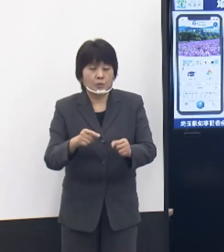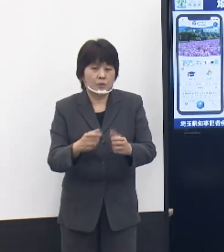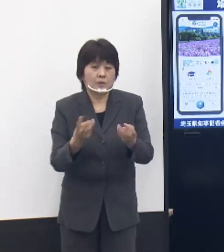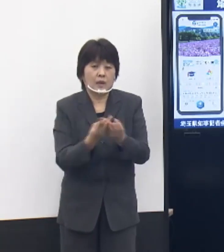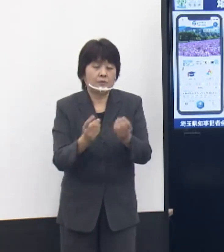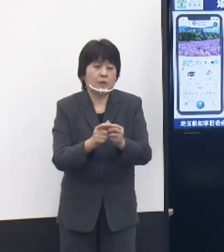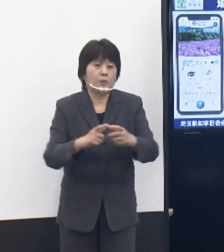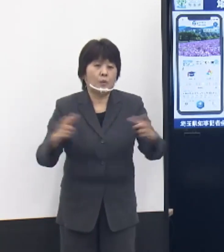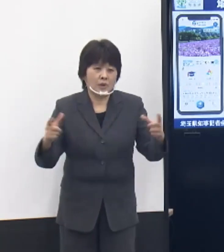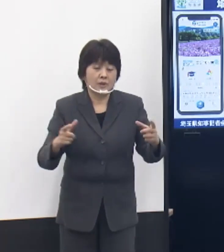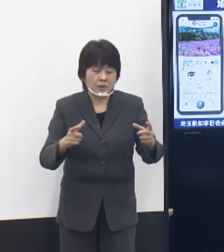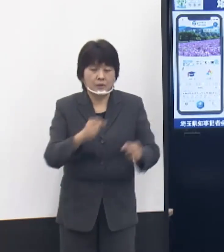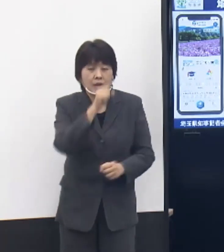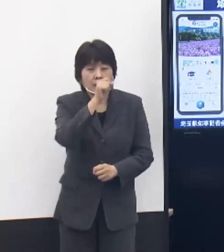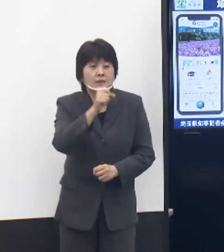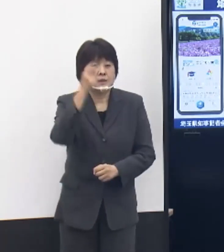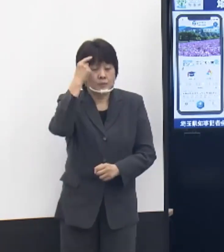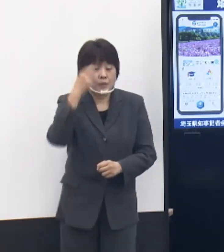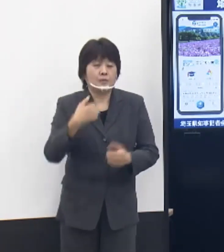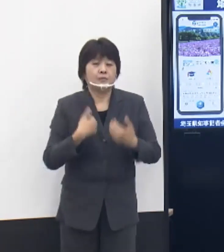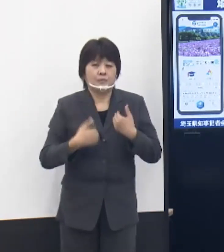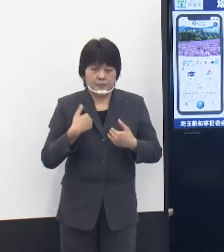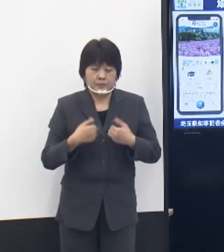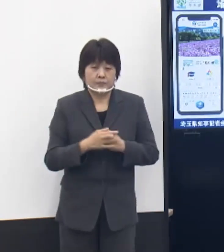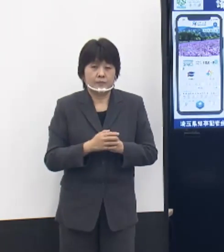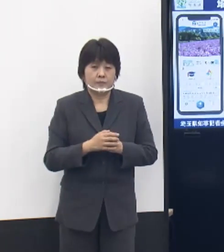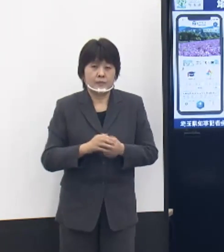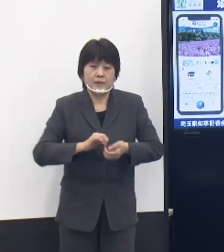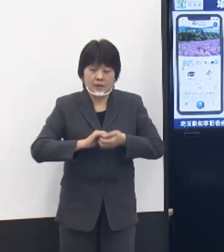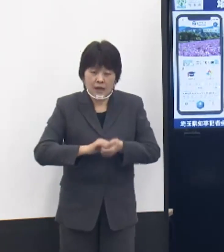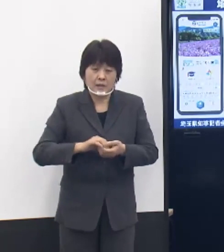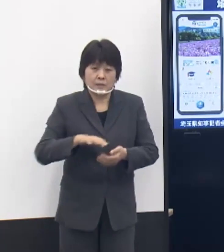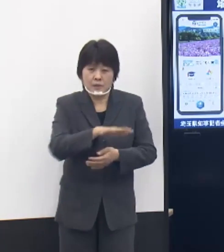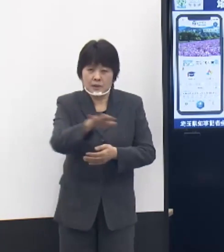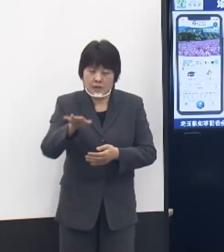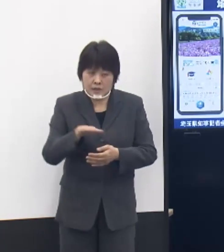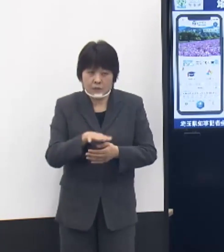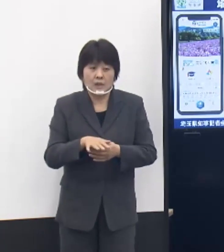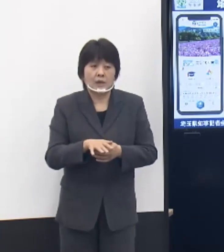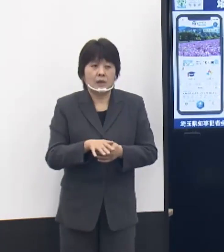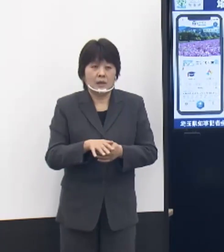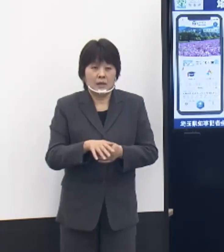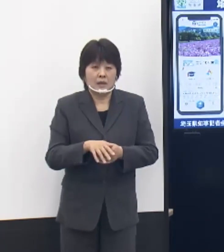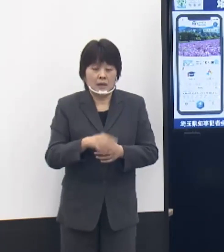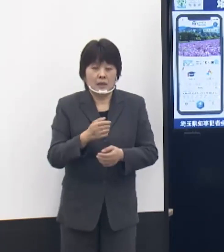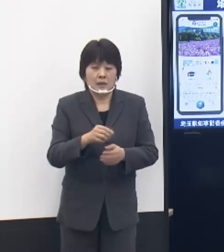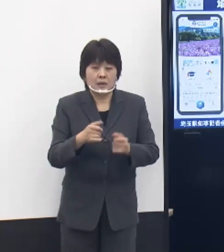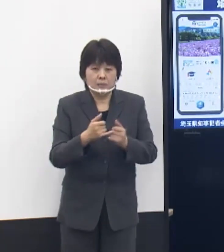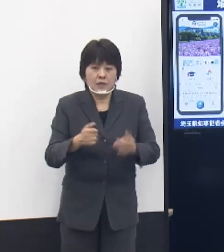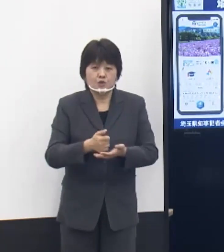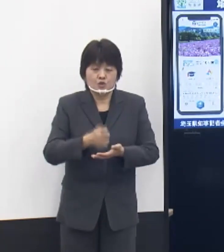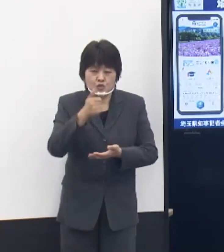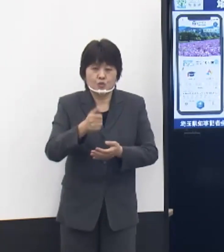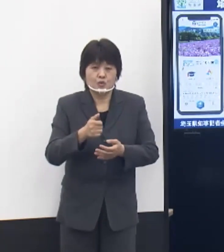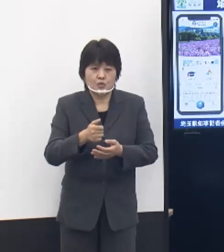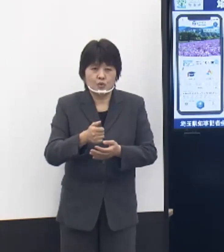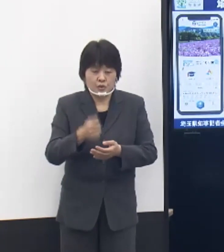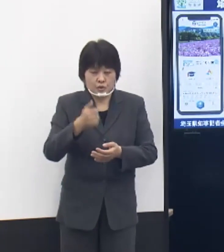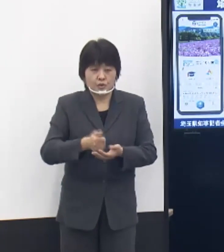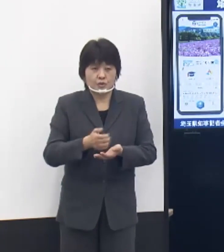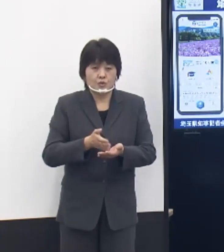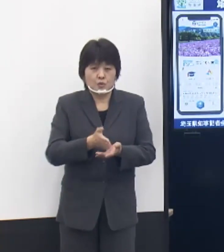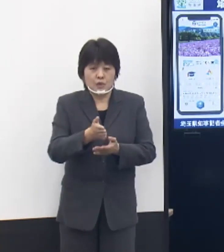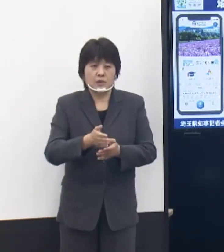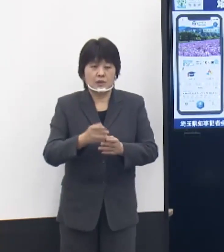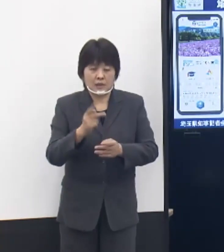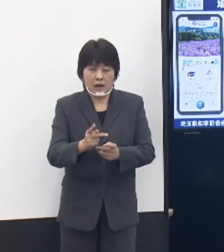ばしいというふうに思っています。ぜひ県民の皆様には民主主義化における皆さんの大